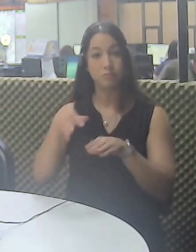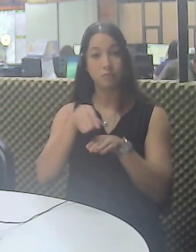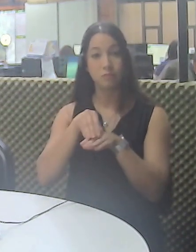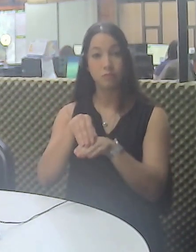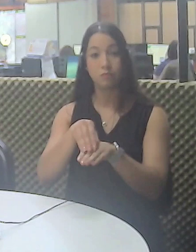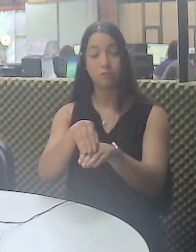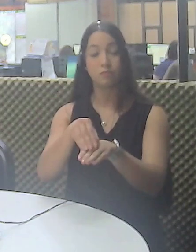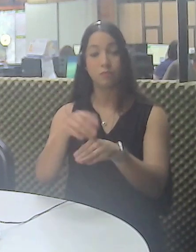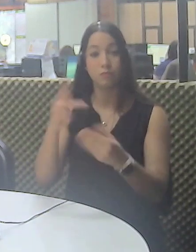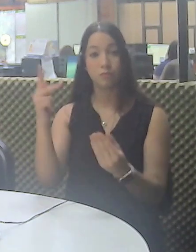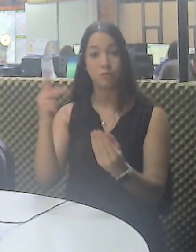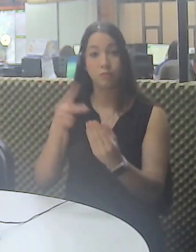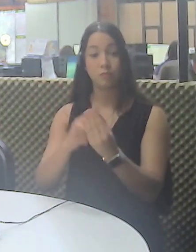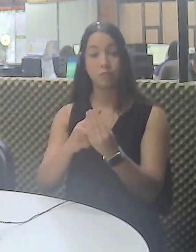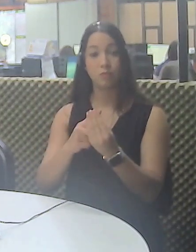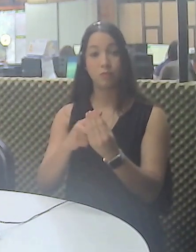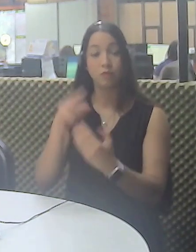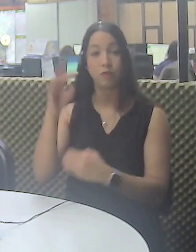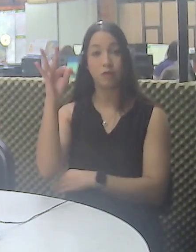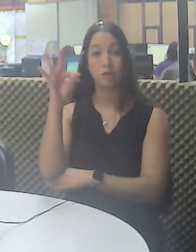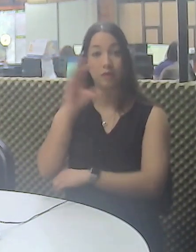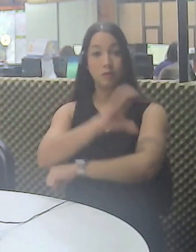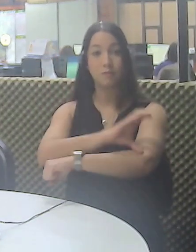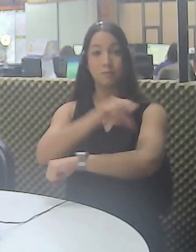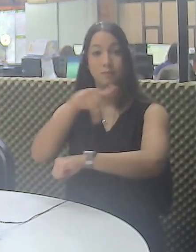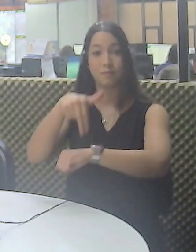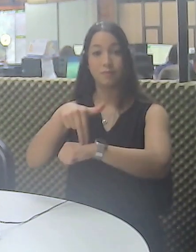do Procon estaciona no Terminal Canaã.